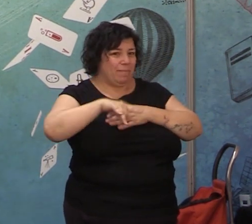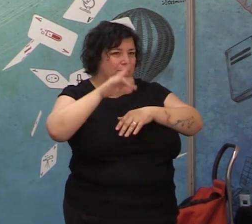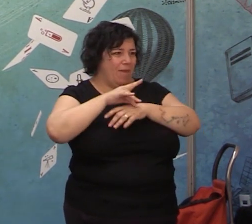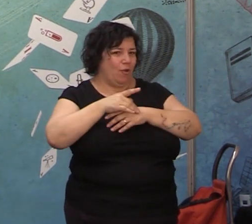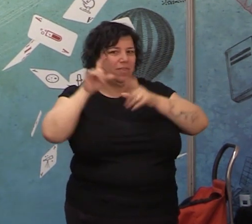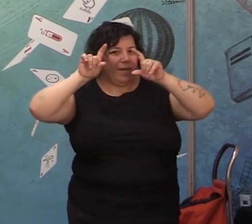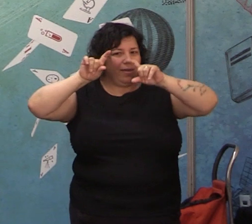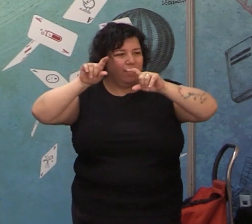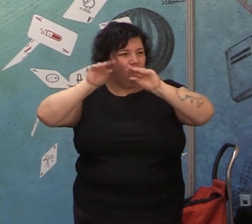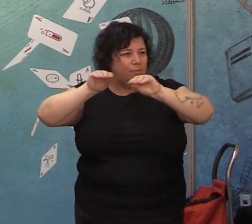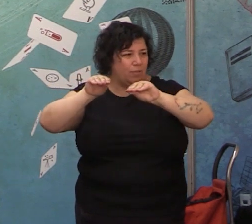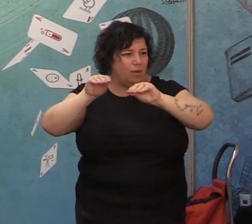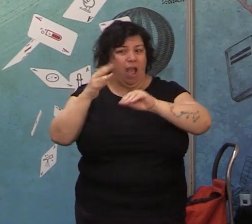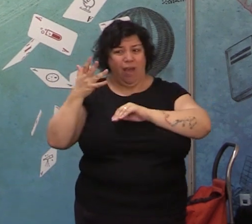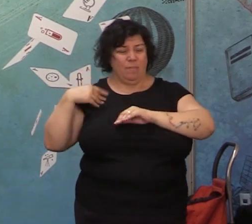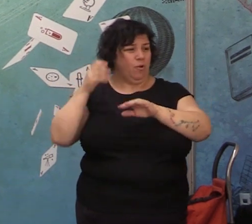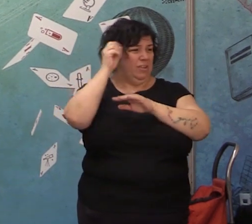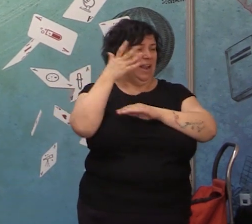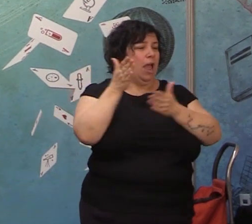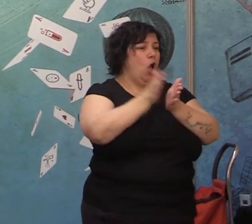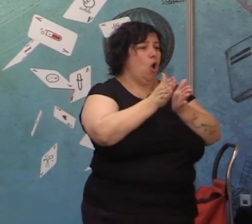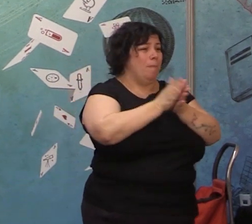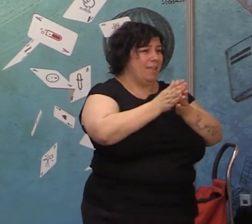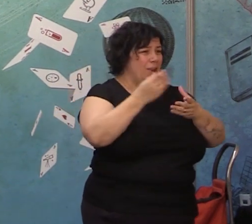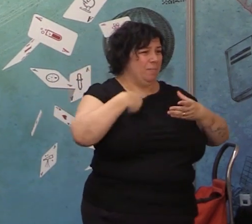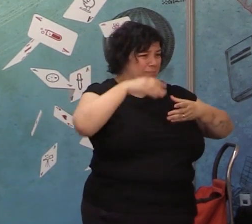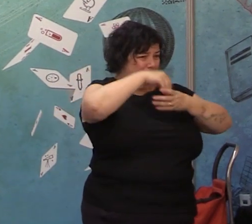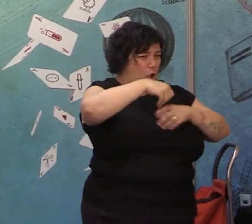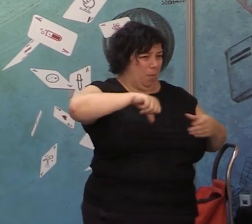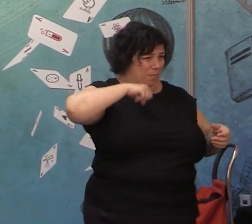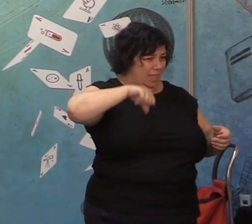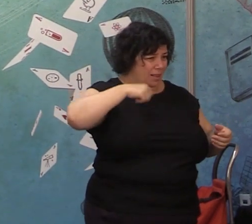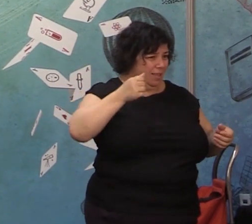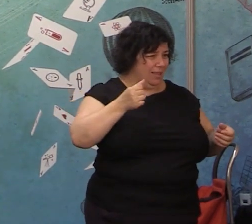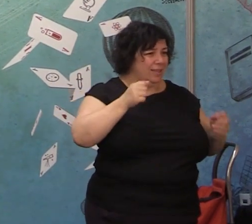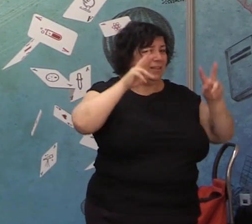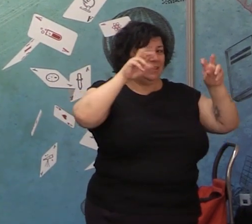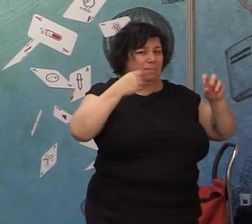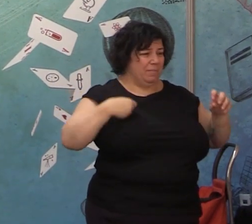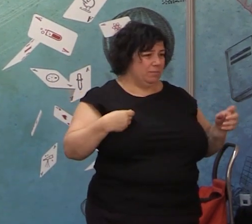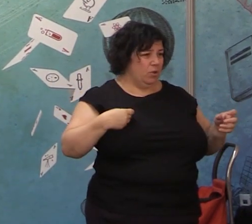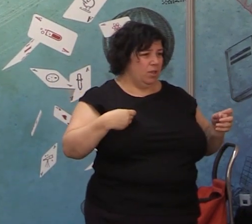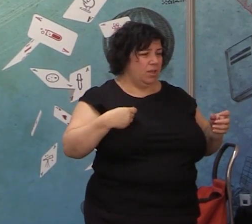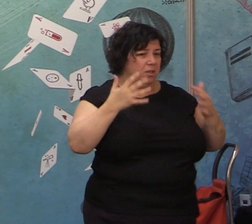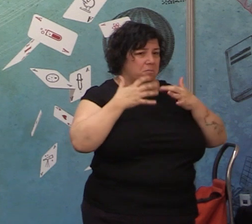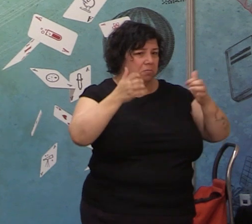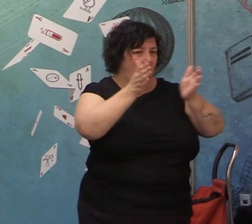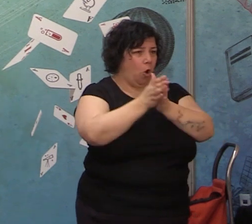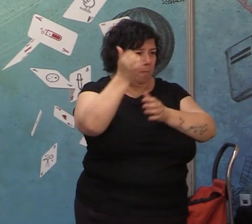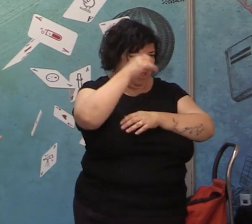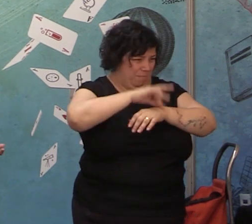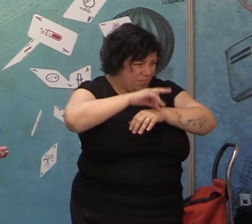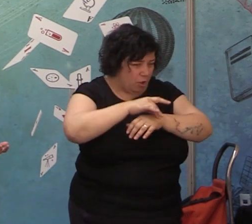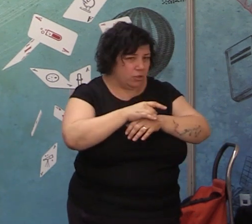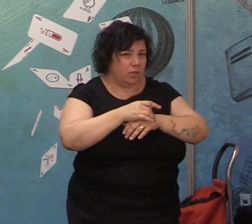médicos. Yo di una charla hace poco a mis compañeros del PTS sobre este tema y yo